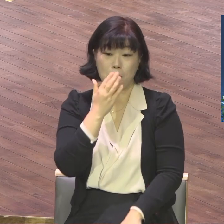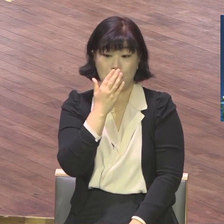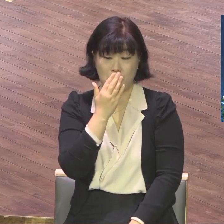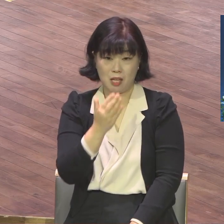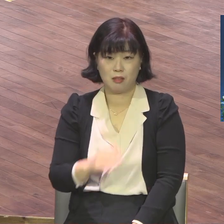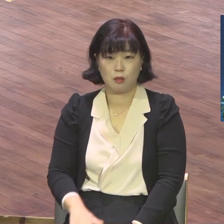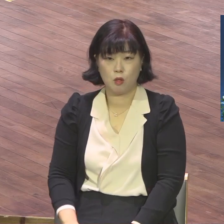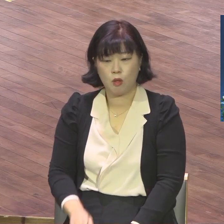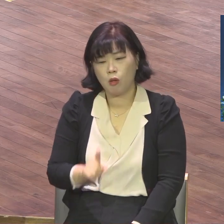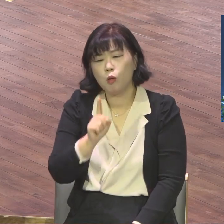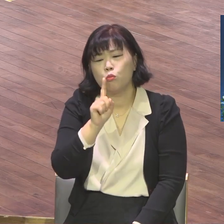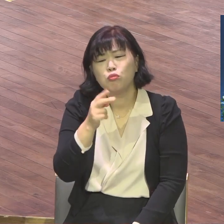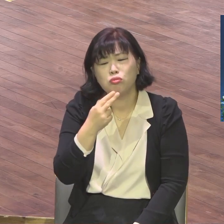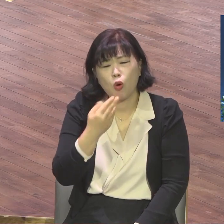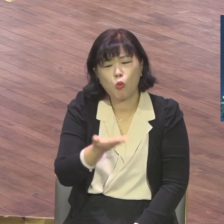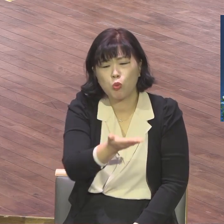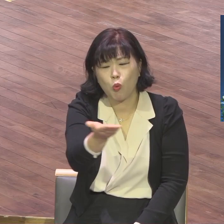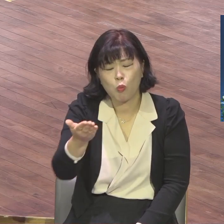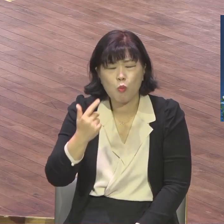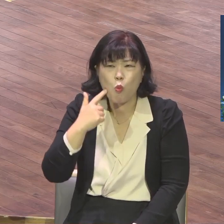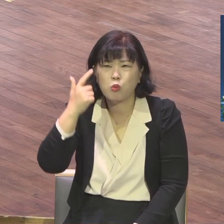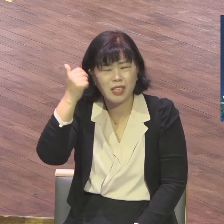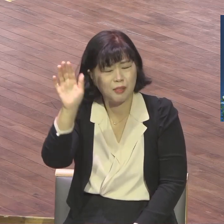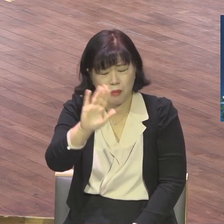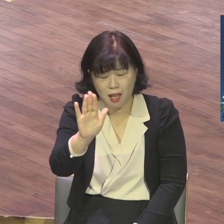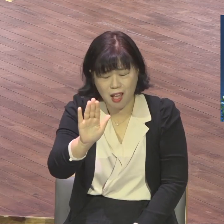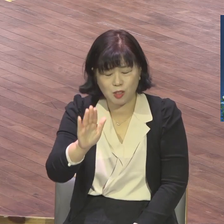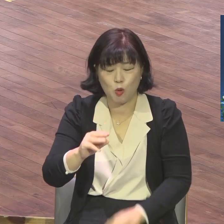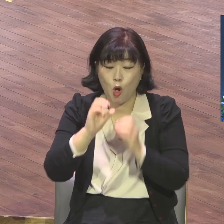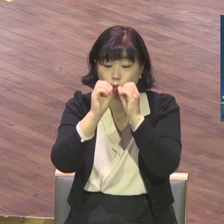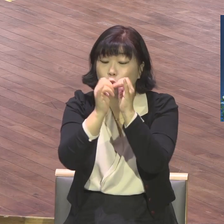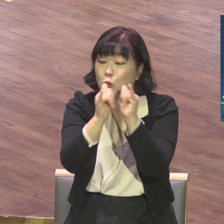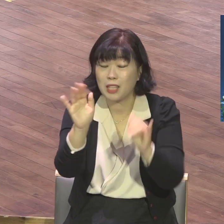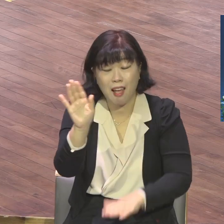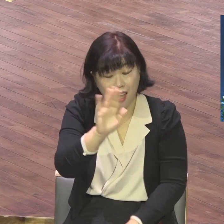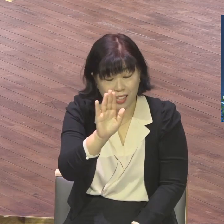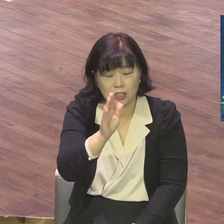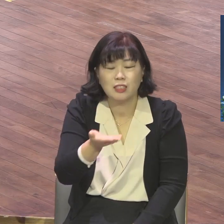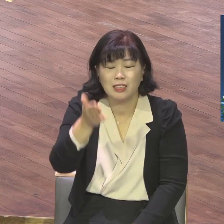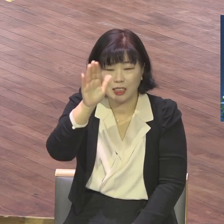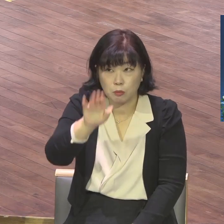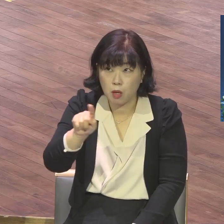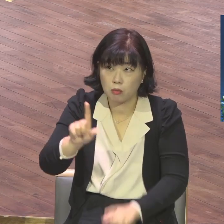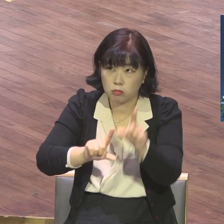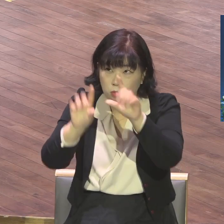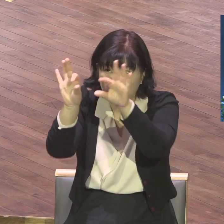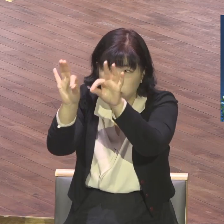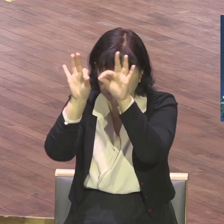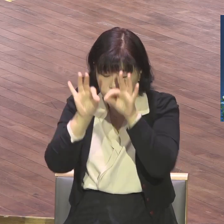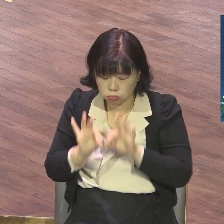사도가들이 갔던 전도와 선교의 행전을 서자. 그 말이에요.